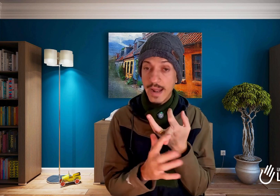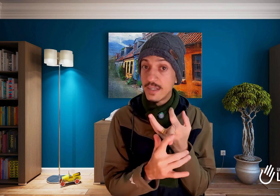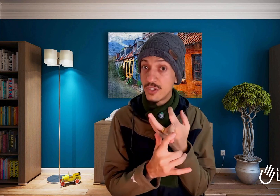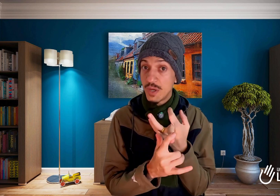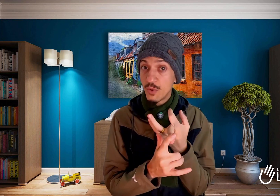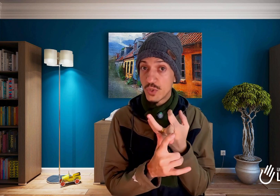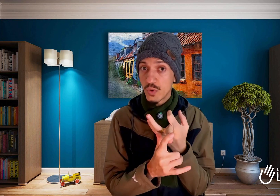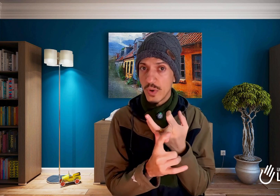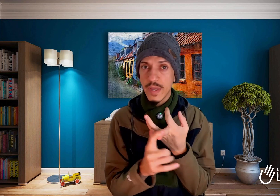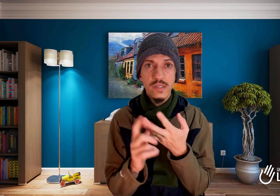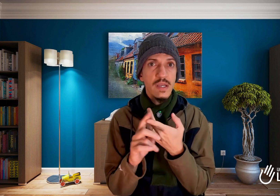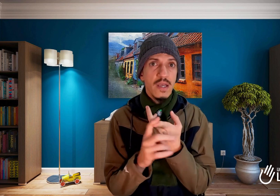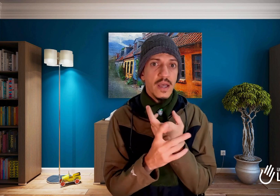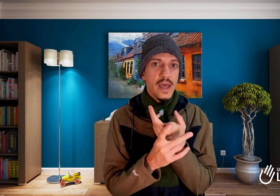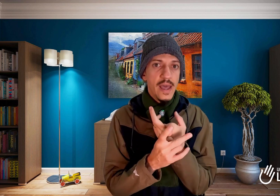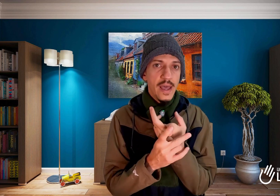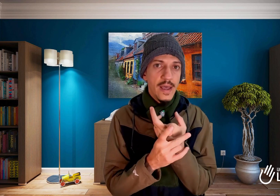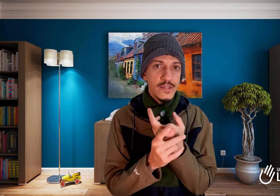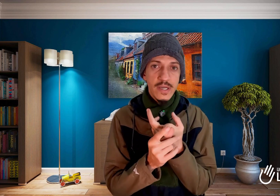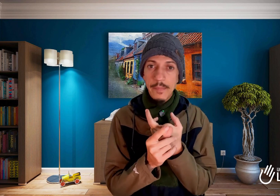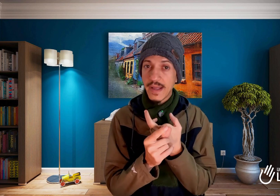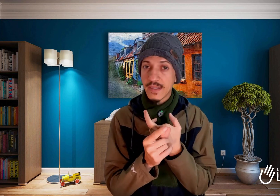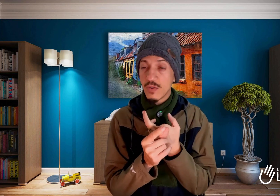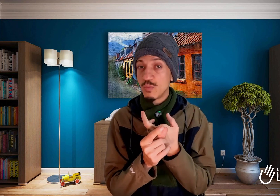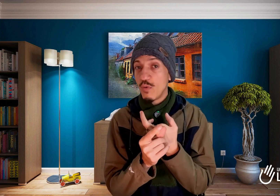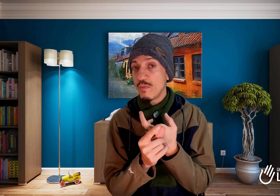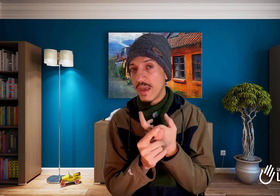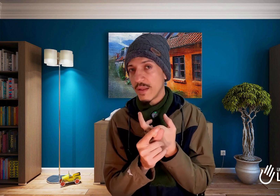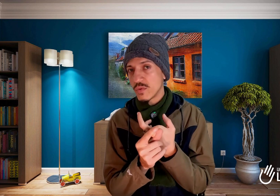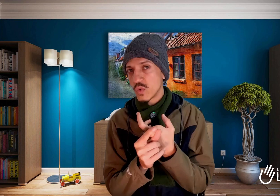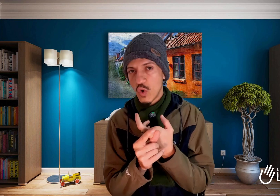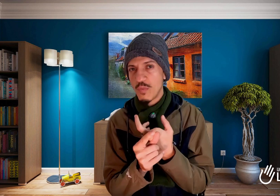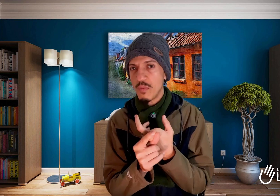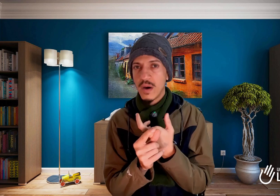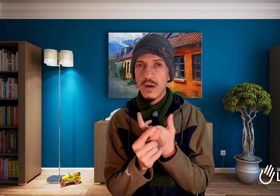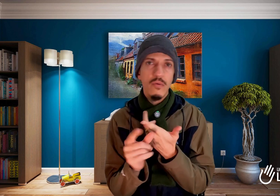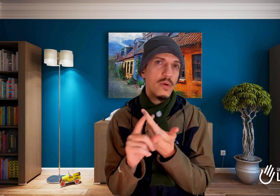de emoções, de captação de movimentos do corpo humano,